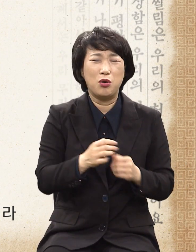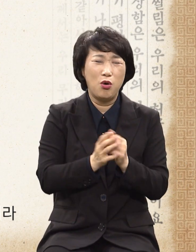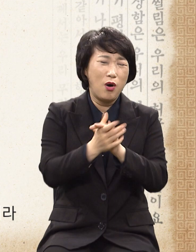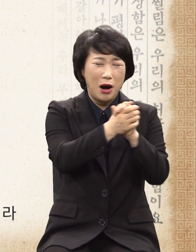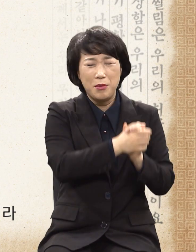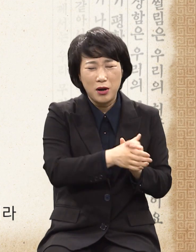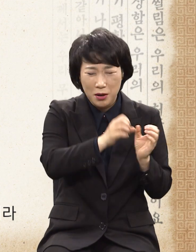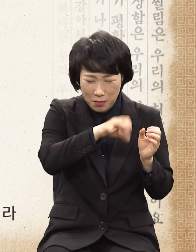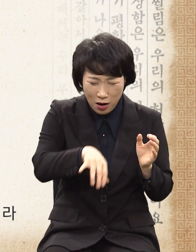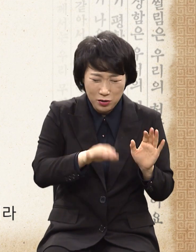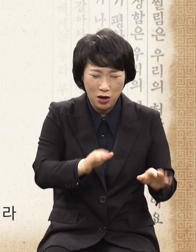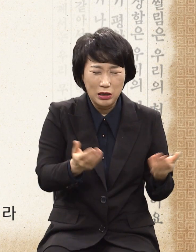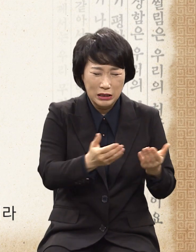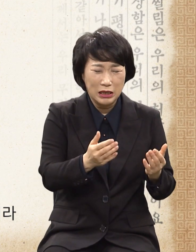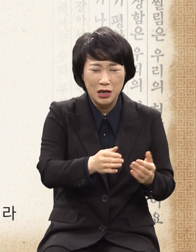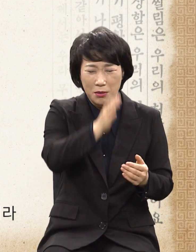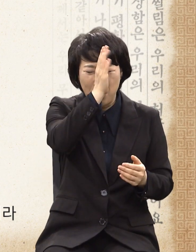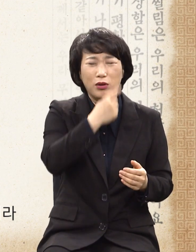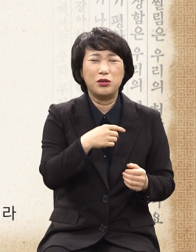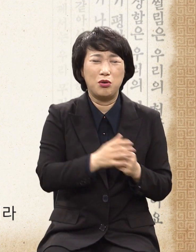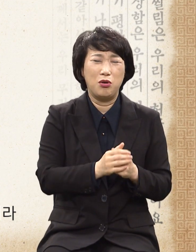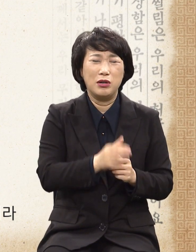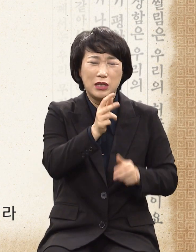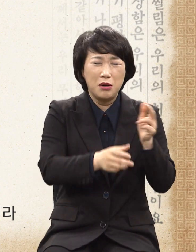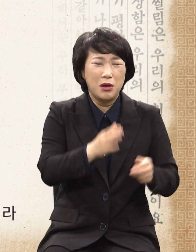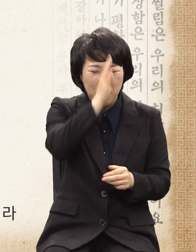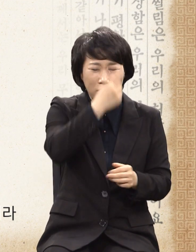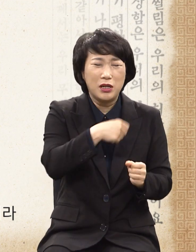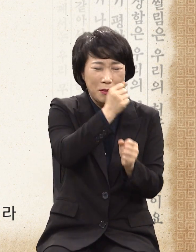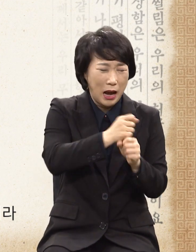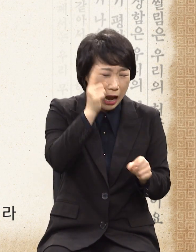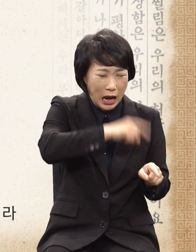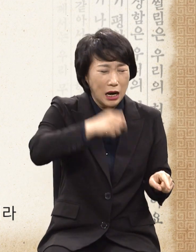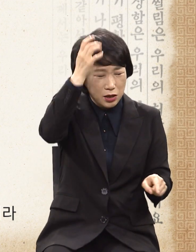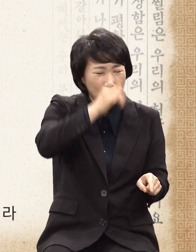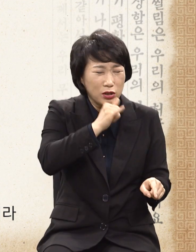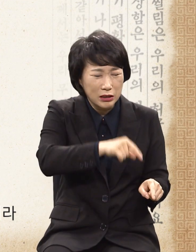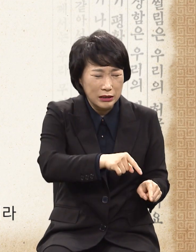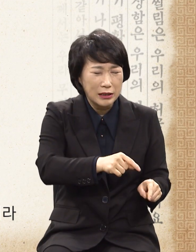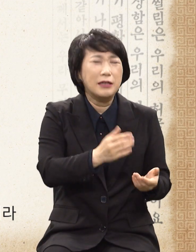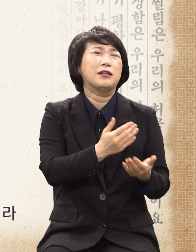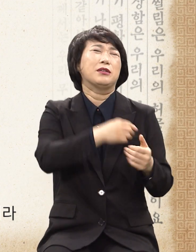화목이 퍼목이 병들고 직장에 병들고 사업이 병들게 하는 악한 영아, 너는